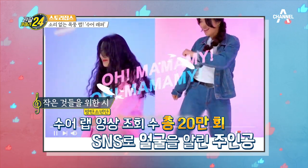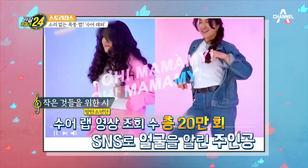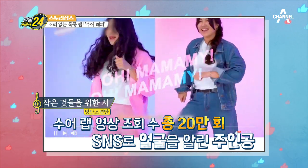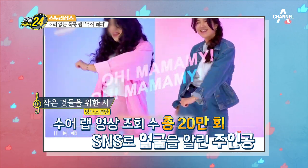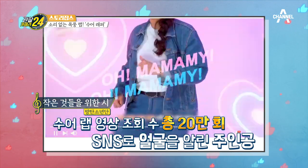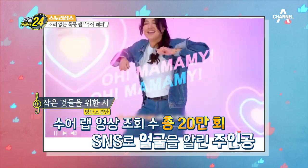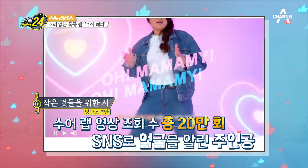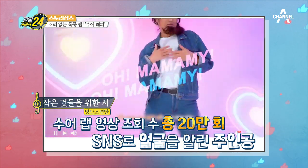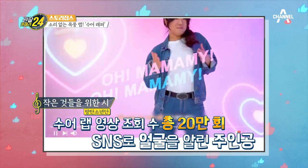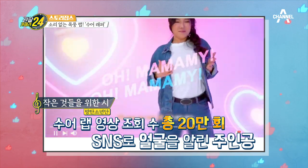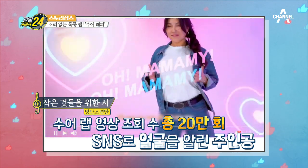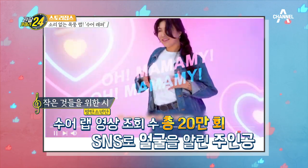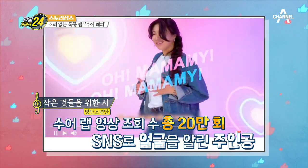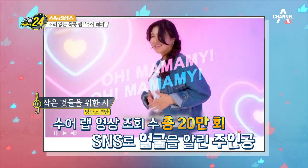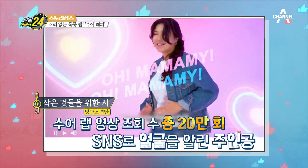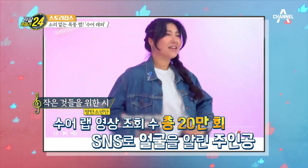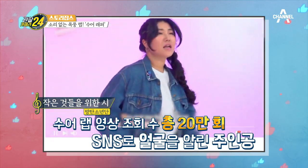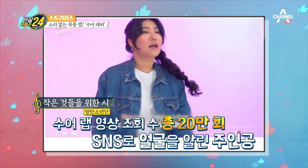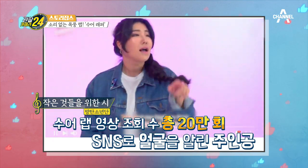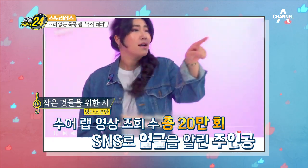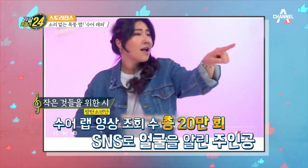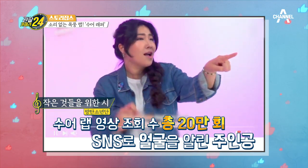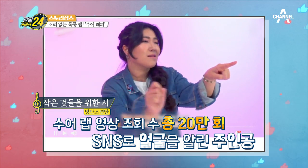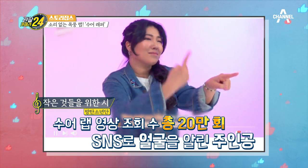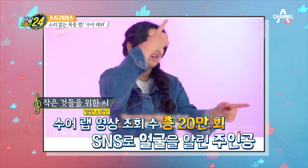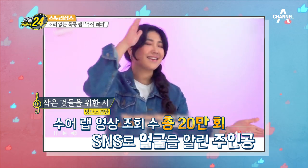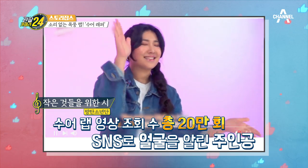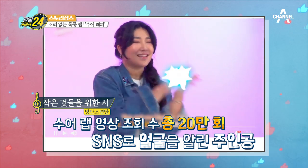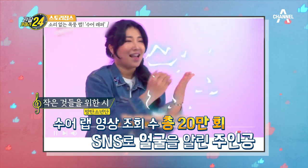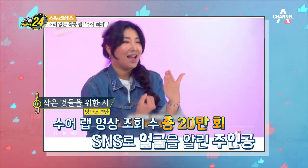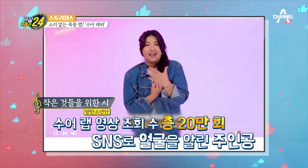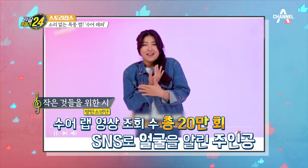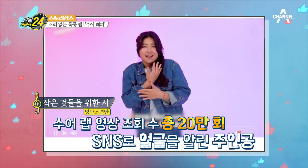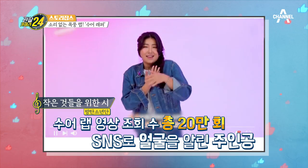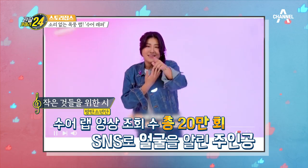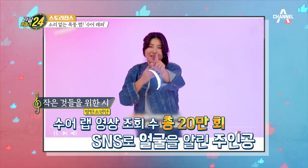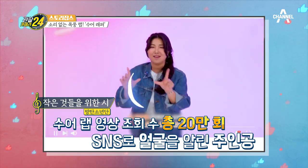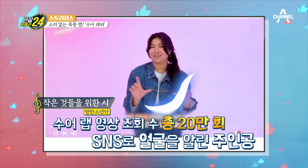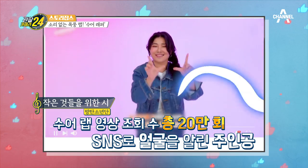색으로 재탄생한 곡들은 이미 온라인 핫클립에 등극.